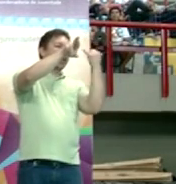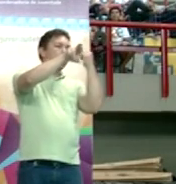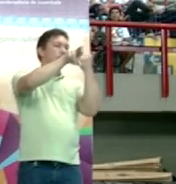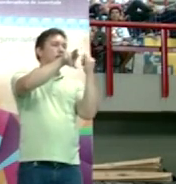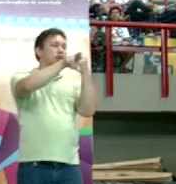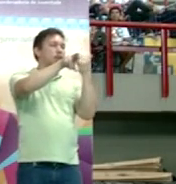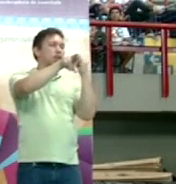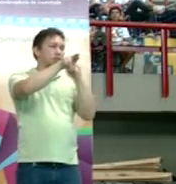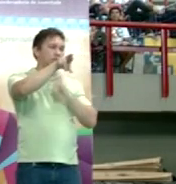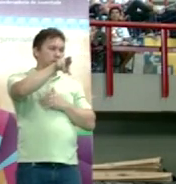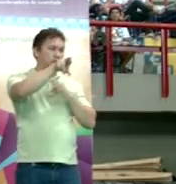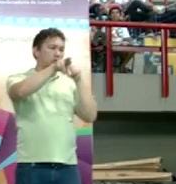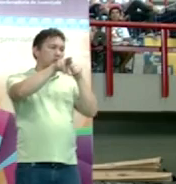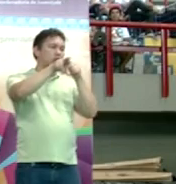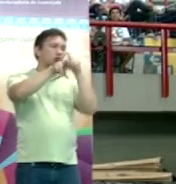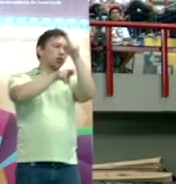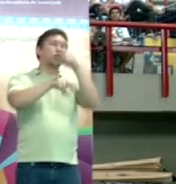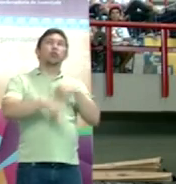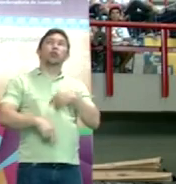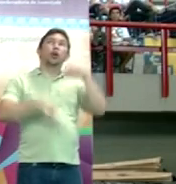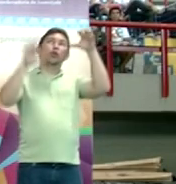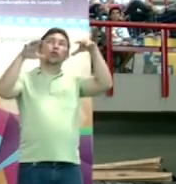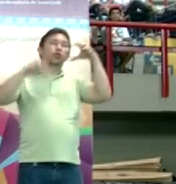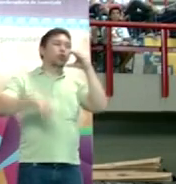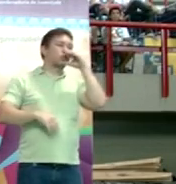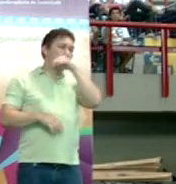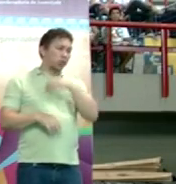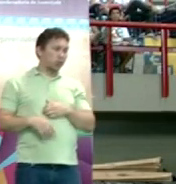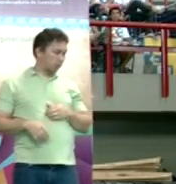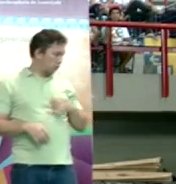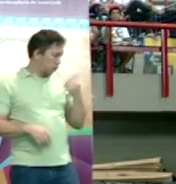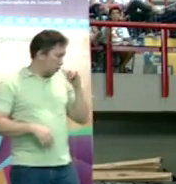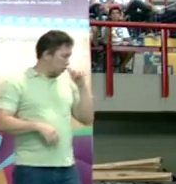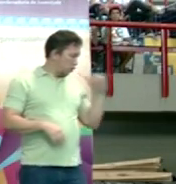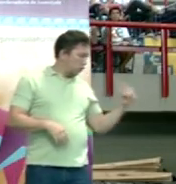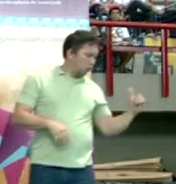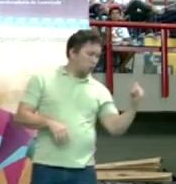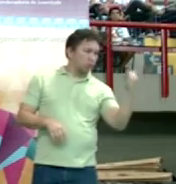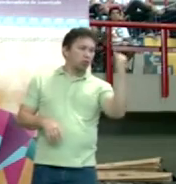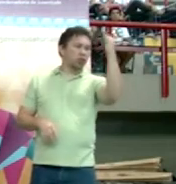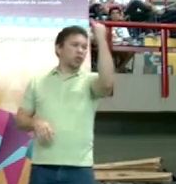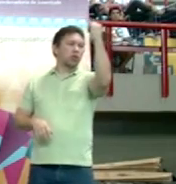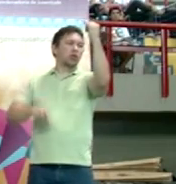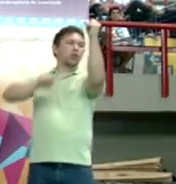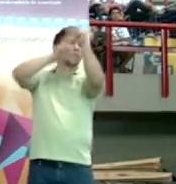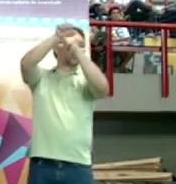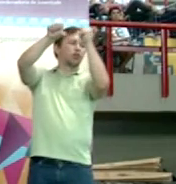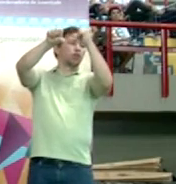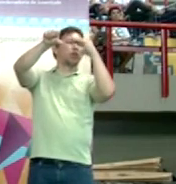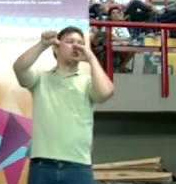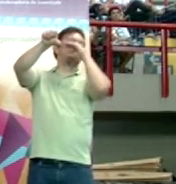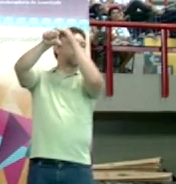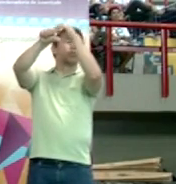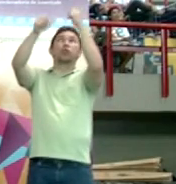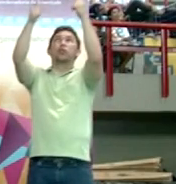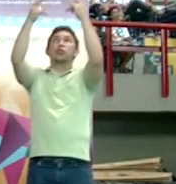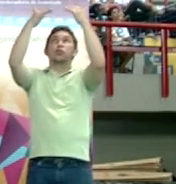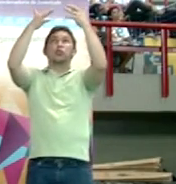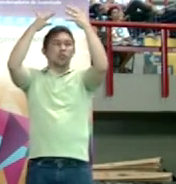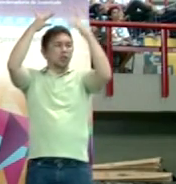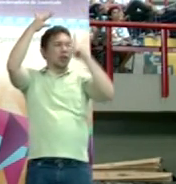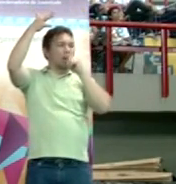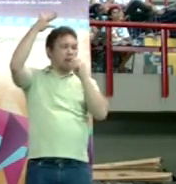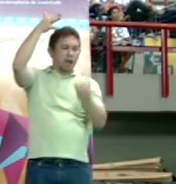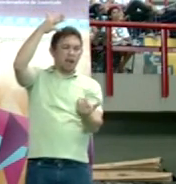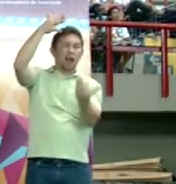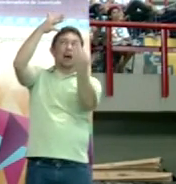resistência. O que é que o chuveiro elétrico faz? Pega a energia elétrica e transforma em quem? Calor. Aí a água